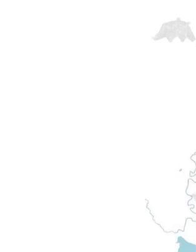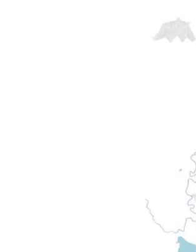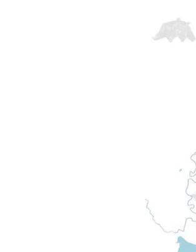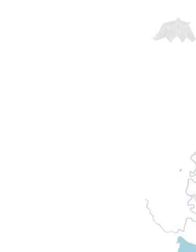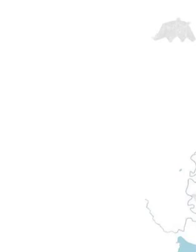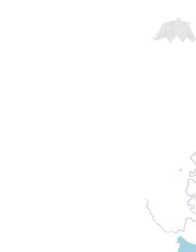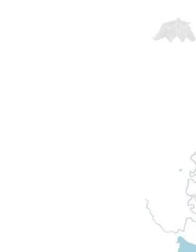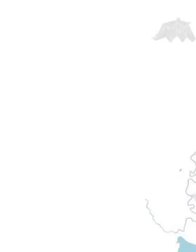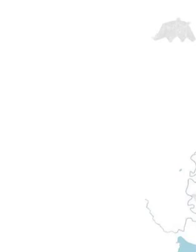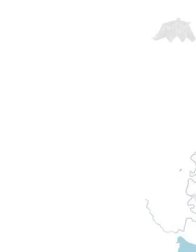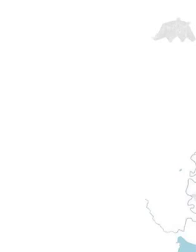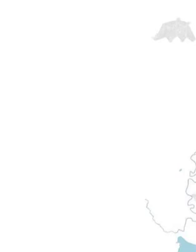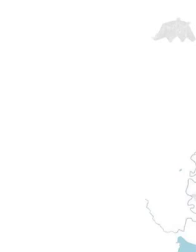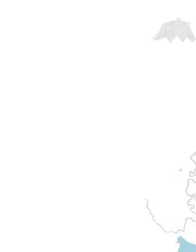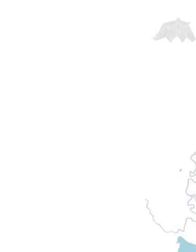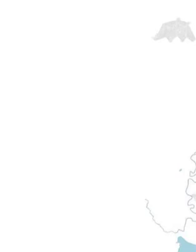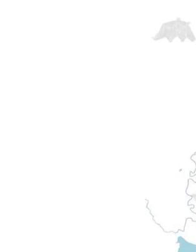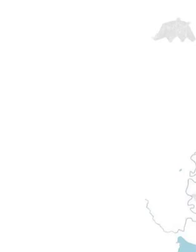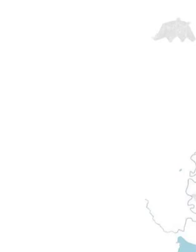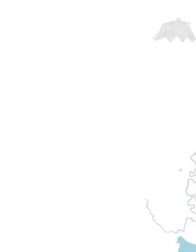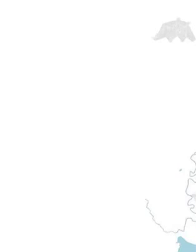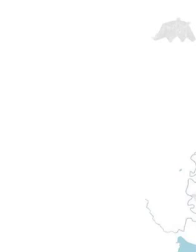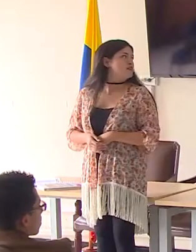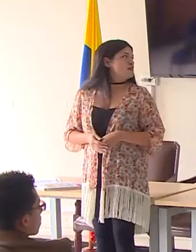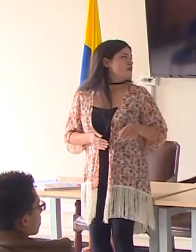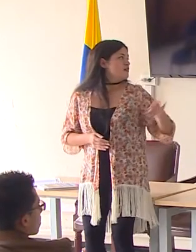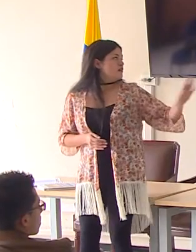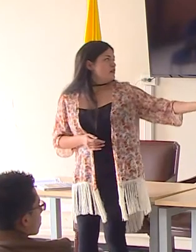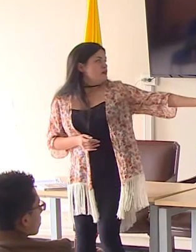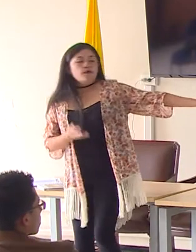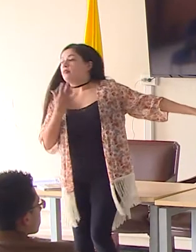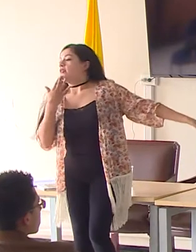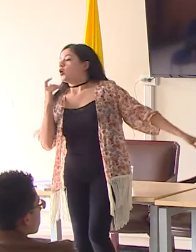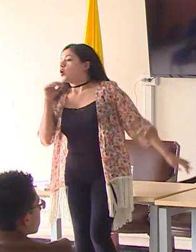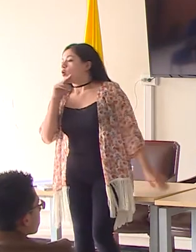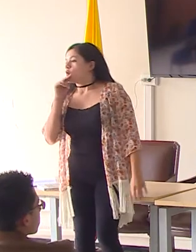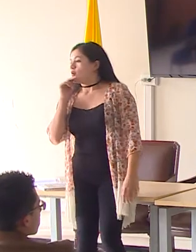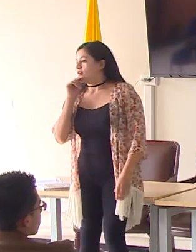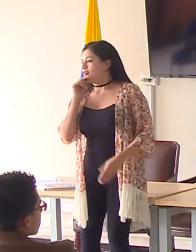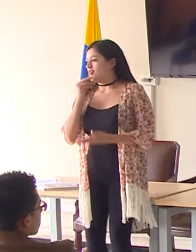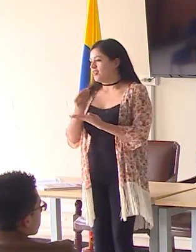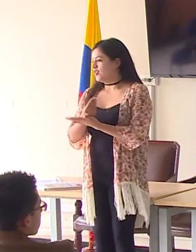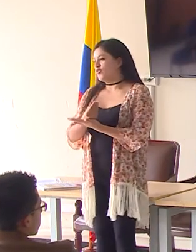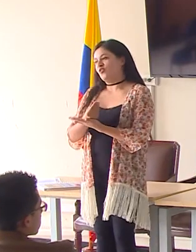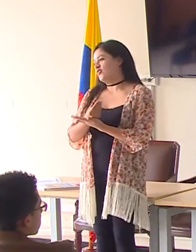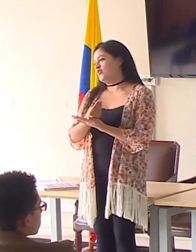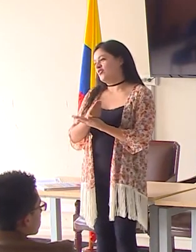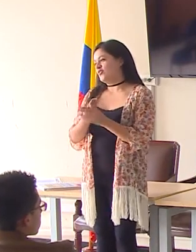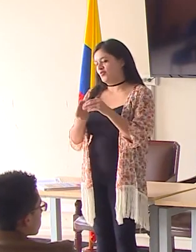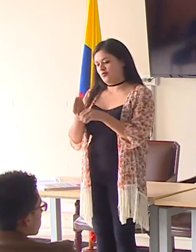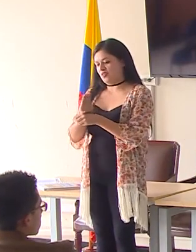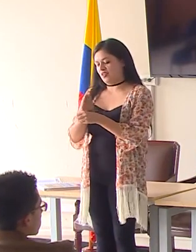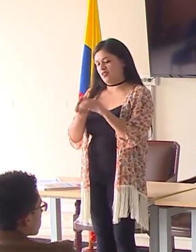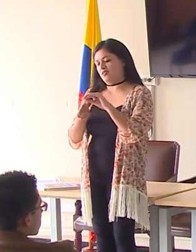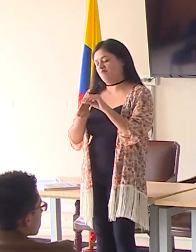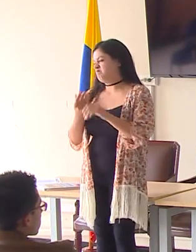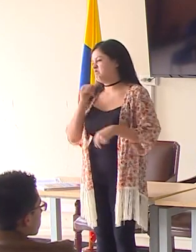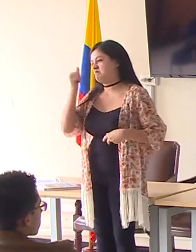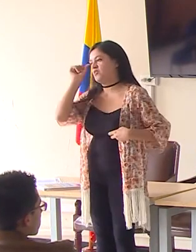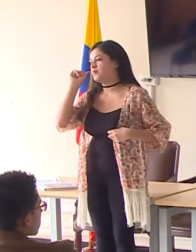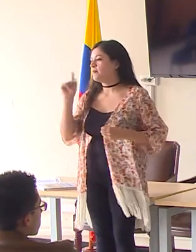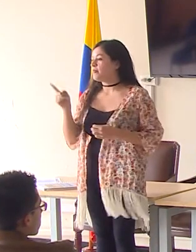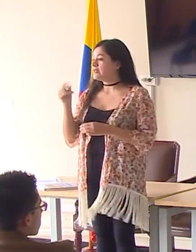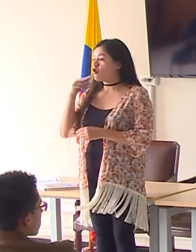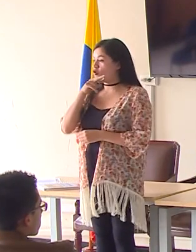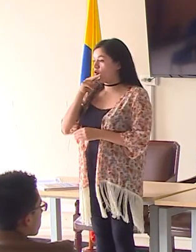y lo que vamos viendo acá en rojo en estos cuadros de desarrollo urbano son ocupaciones informales entonces